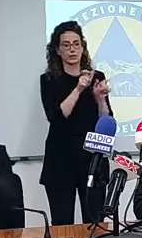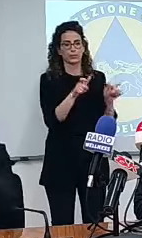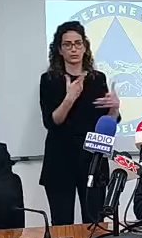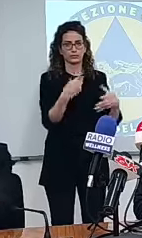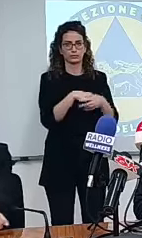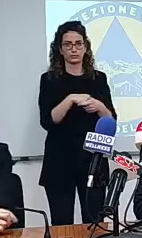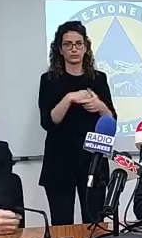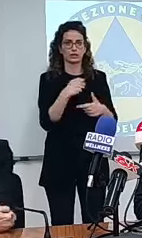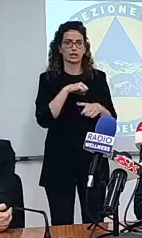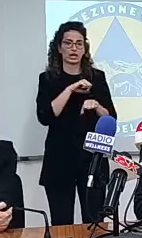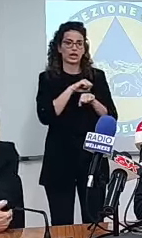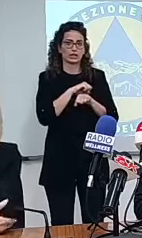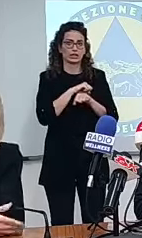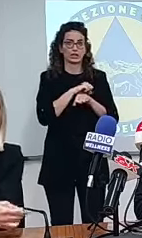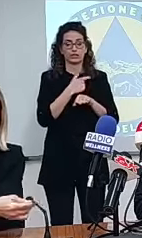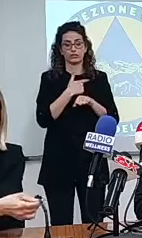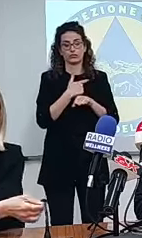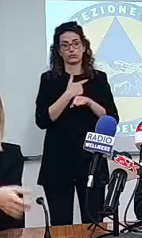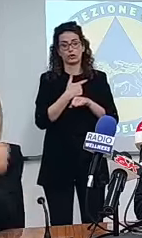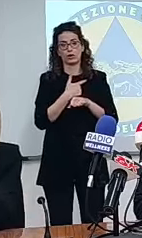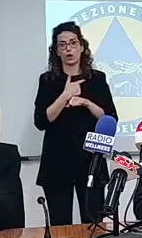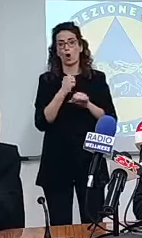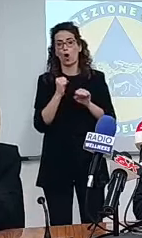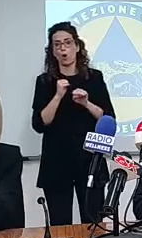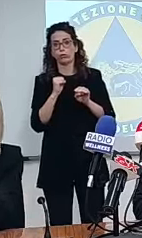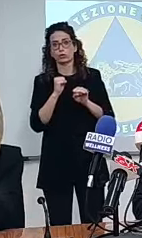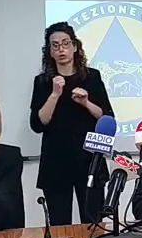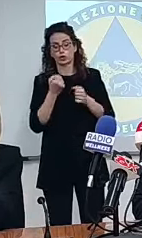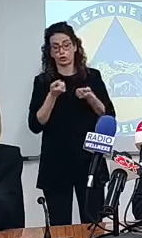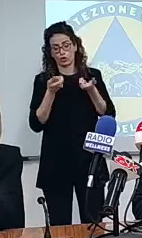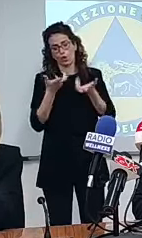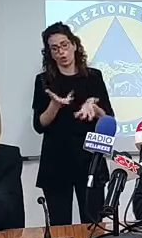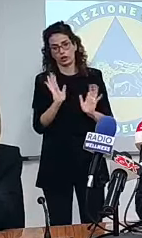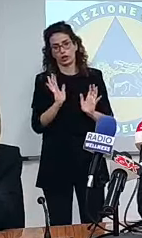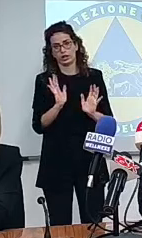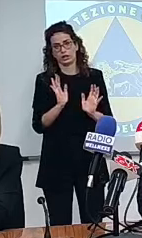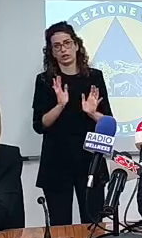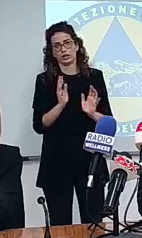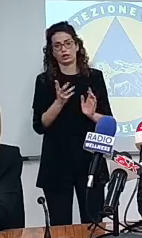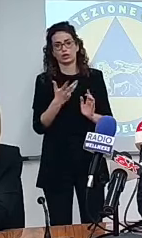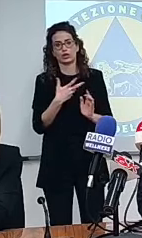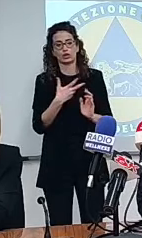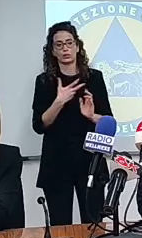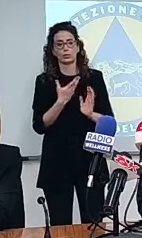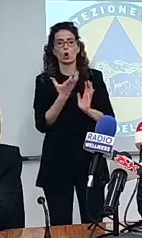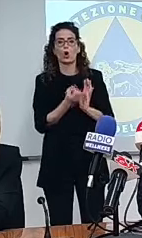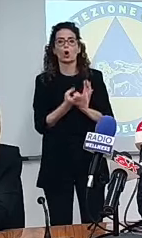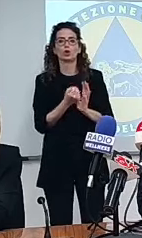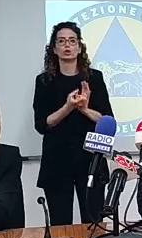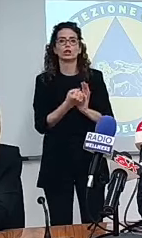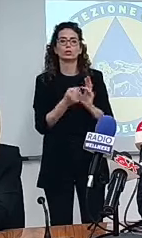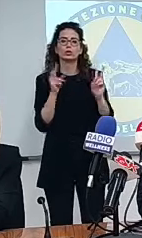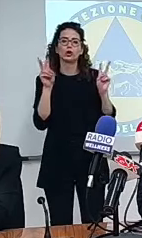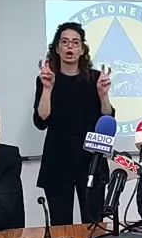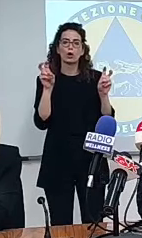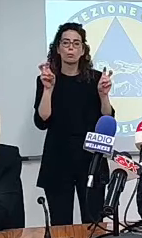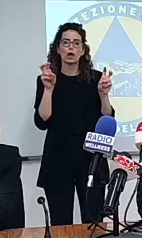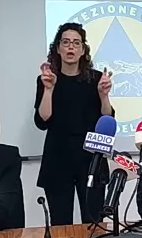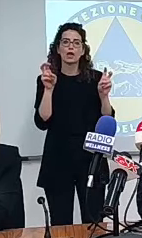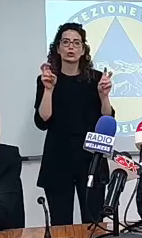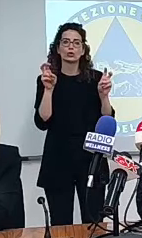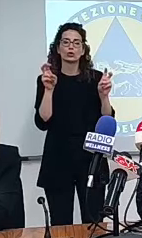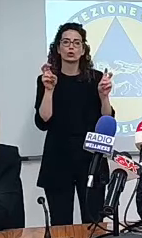le opposizioni, per quello che possono contare, in termini numerici intendo, sui contenuti e sul tipo